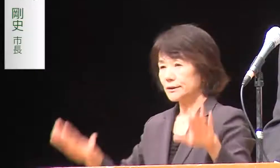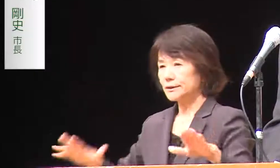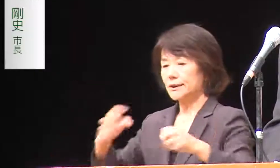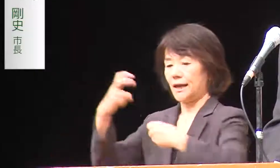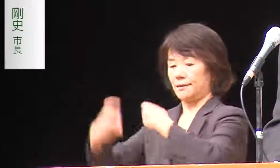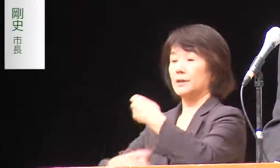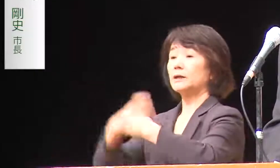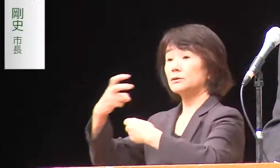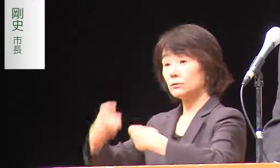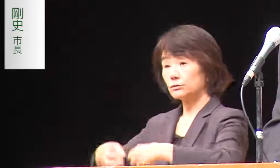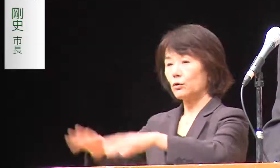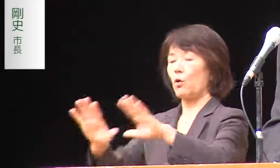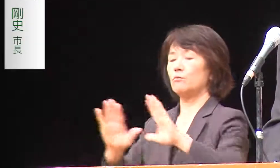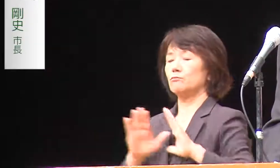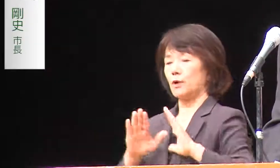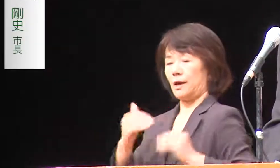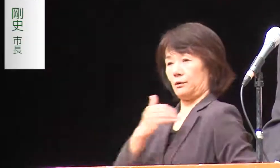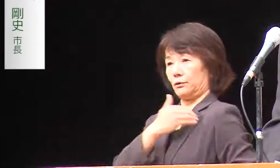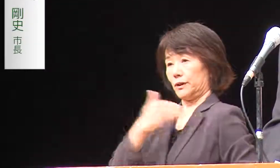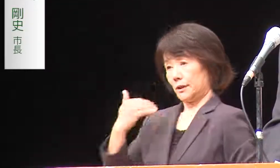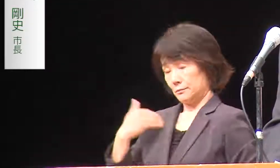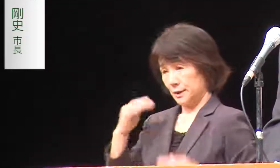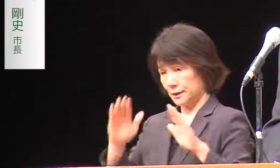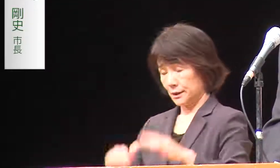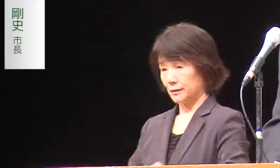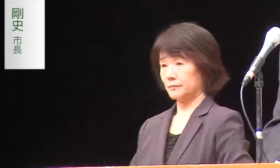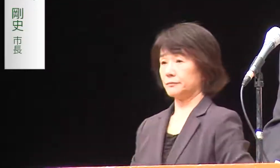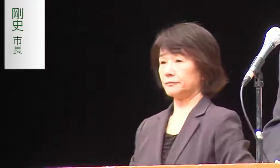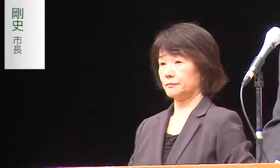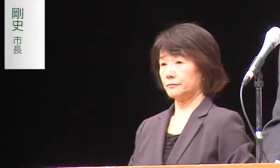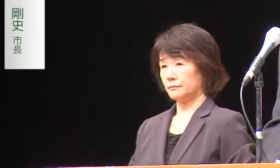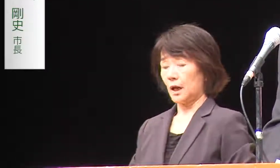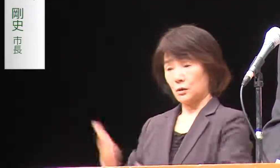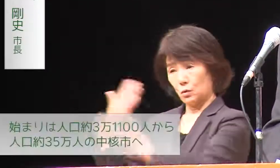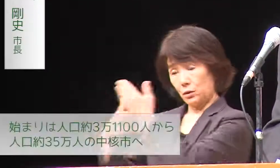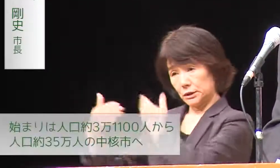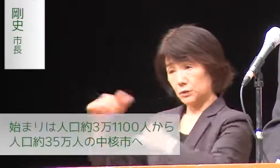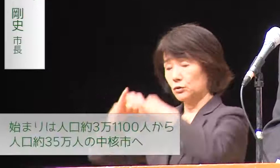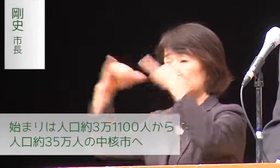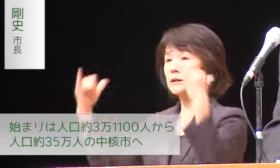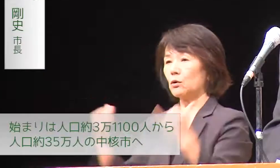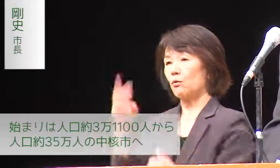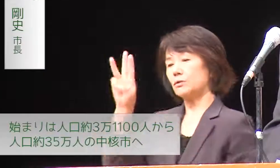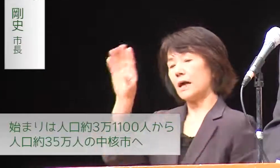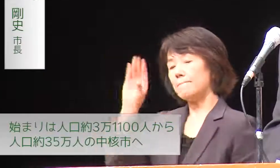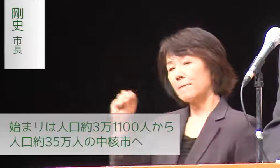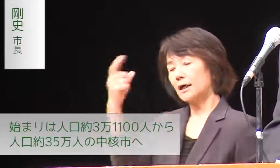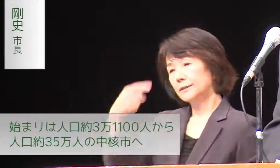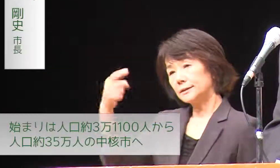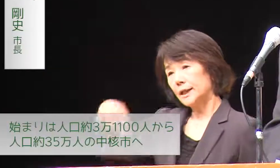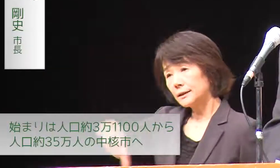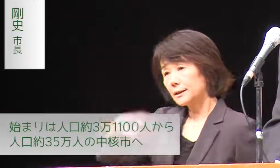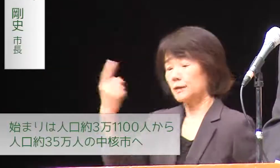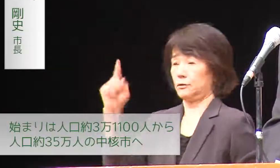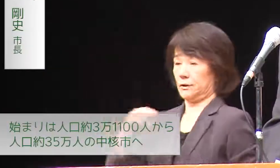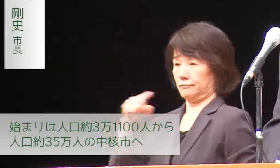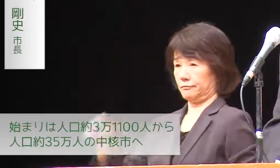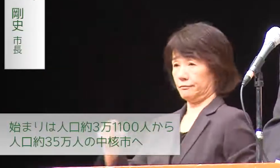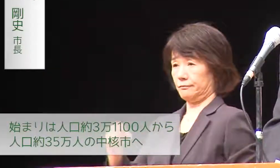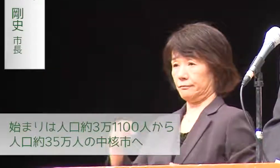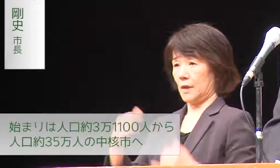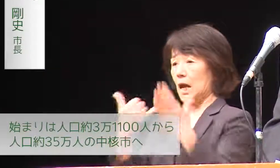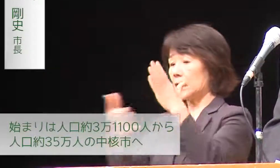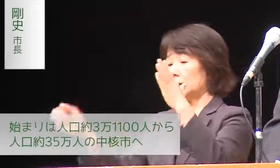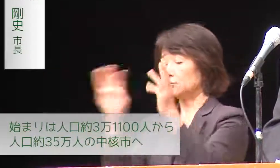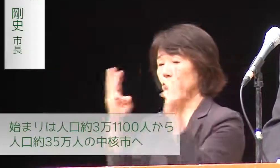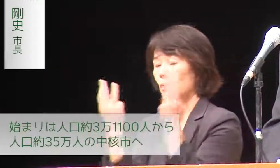70周年を迎えることができました。当時の人口は3万1100人余り、世帯